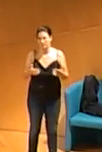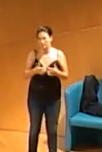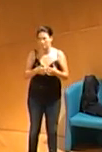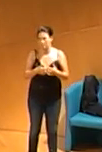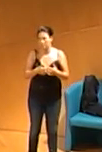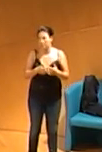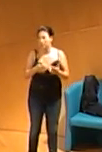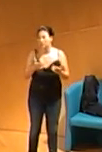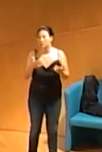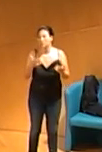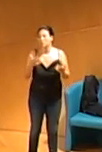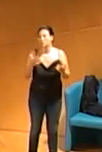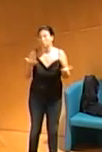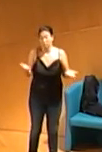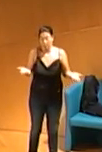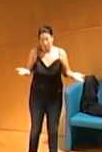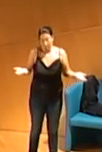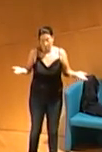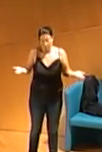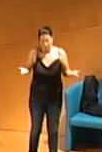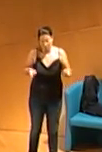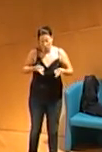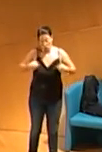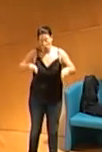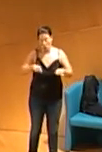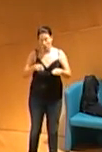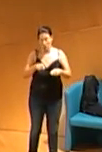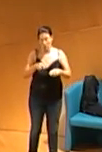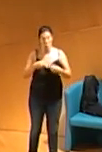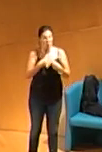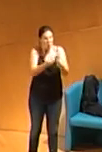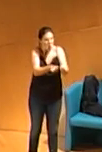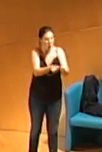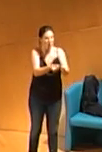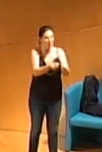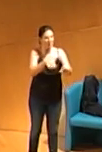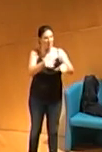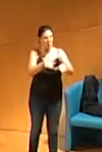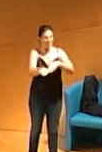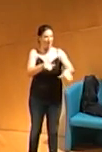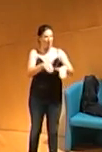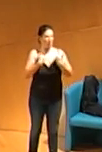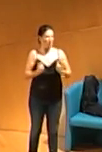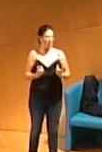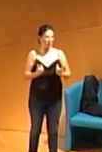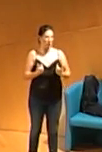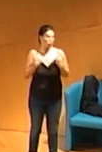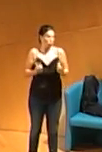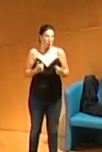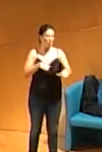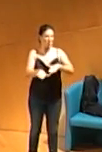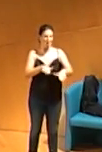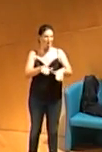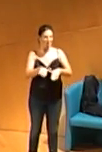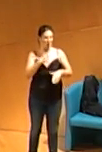Mais c'est vrai que voilà, on leur donne les moyens de nous dire. Vous voyez, cette histoire de chemin